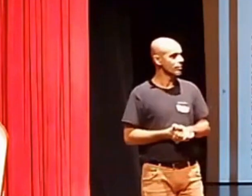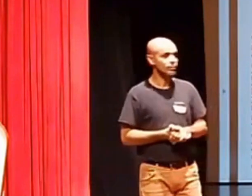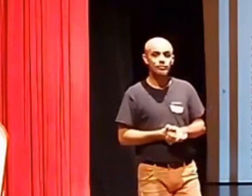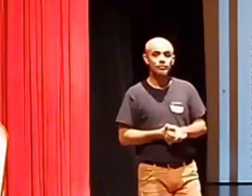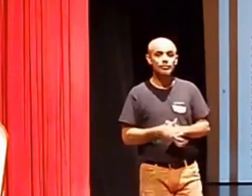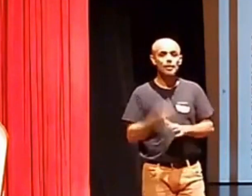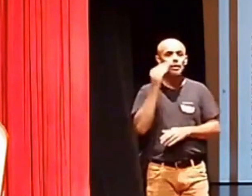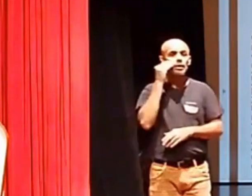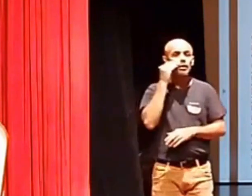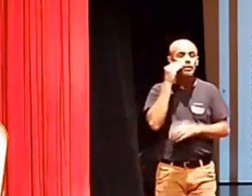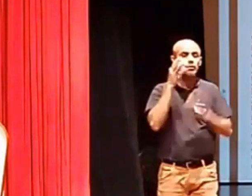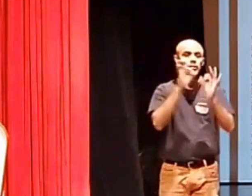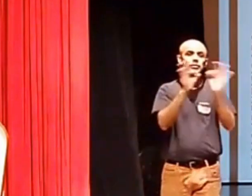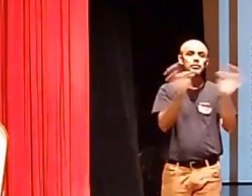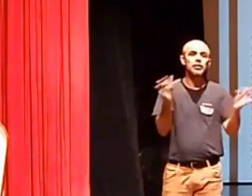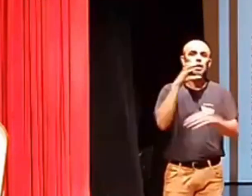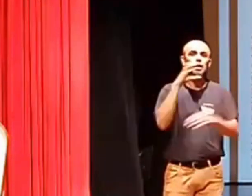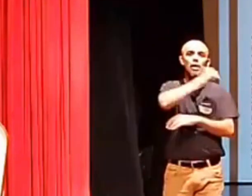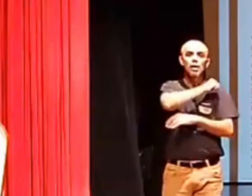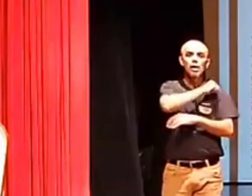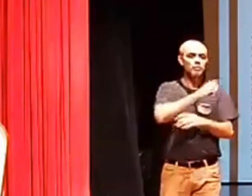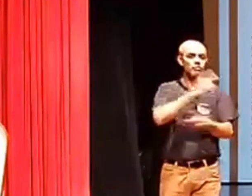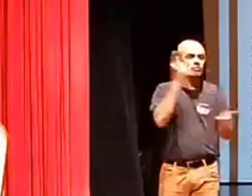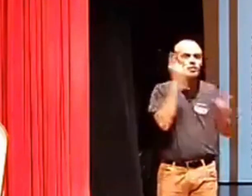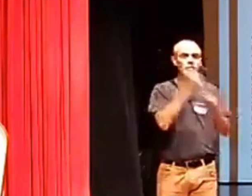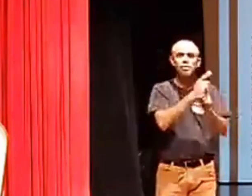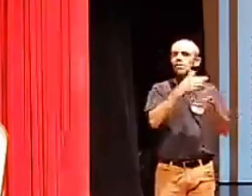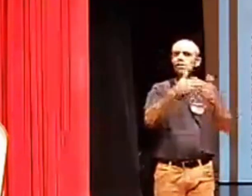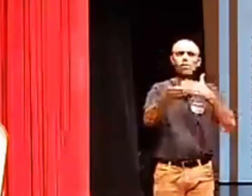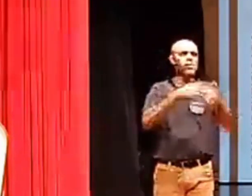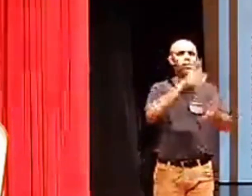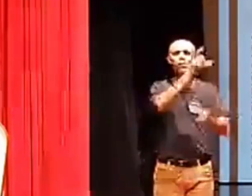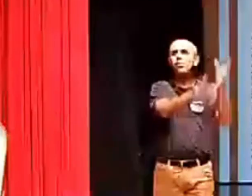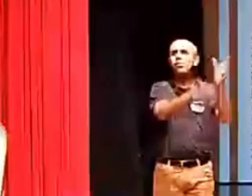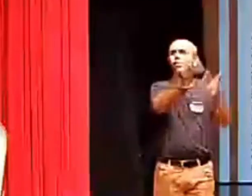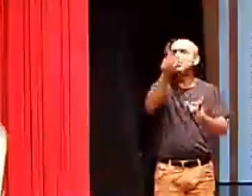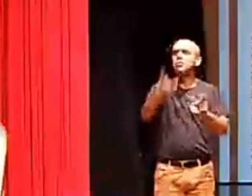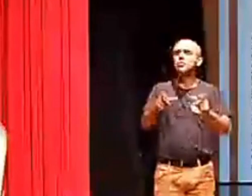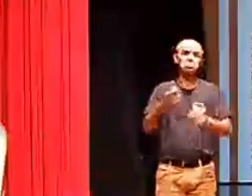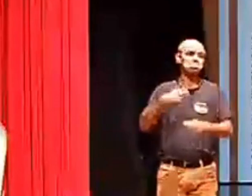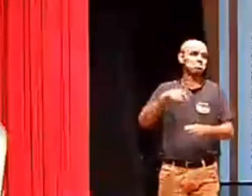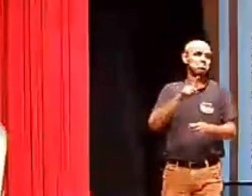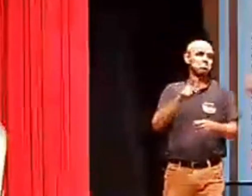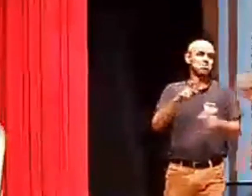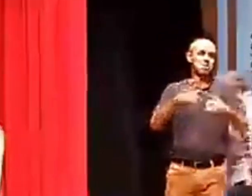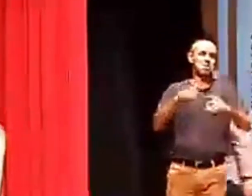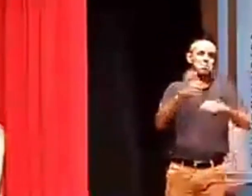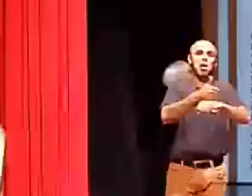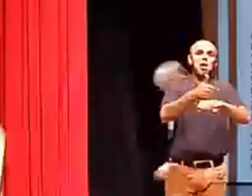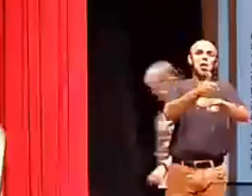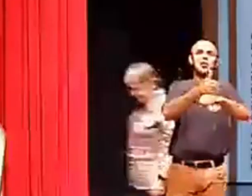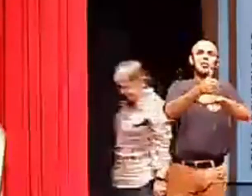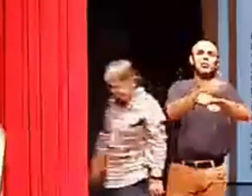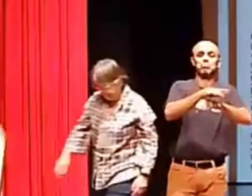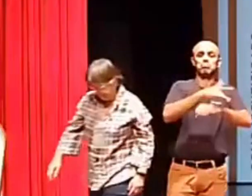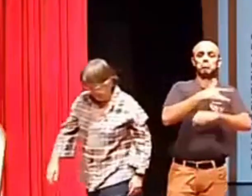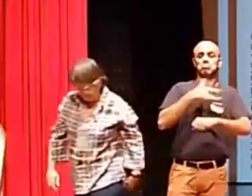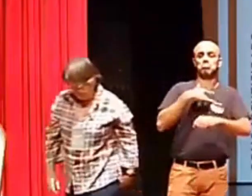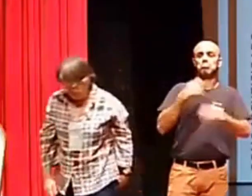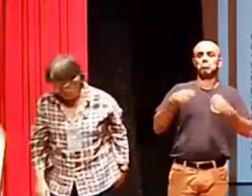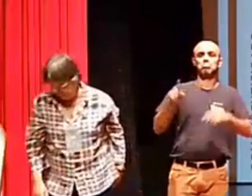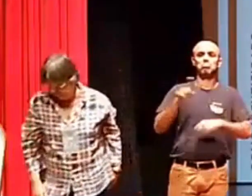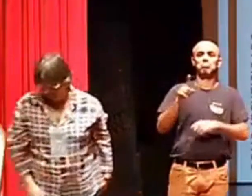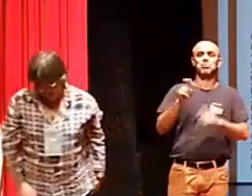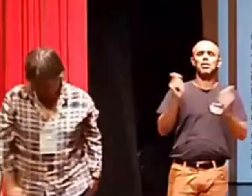um teste simples, rápido, que qualquer pessoa que não necessariamente seja profissional da área da saúde